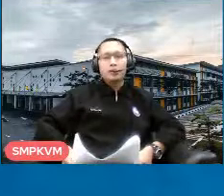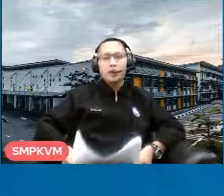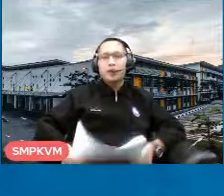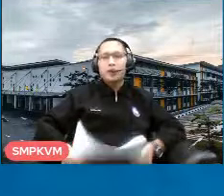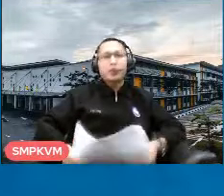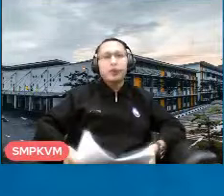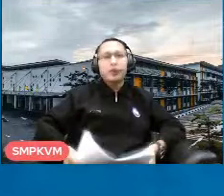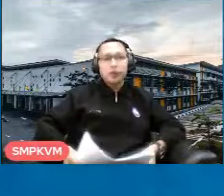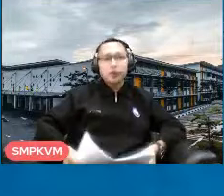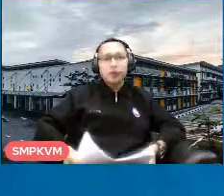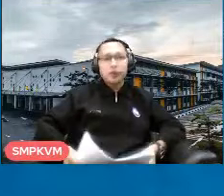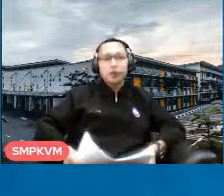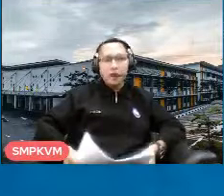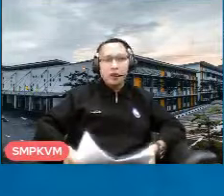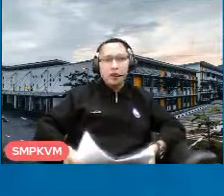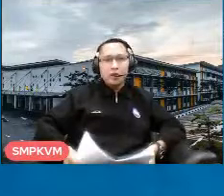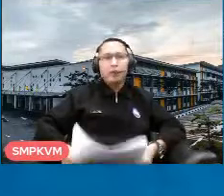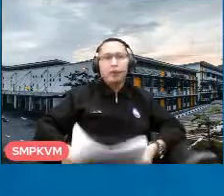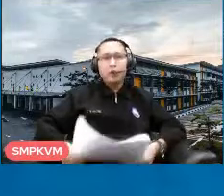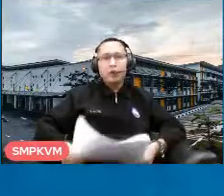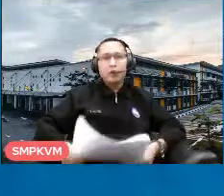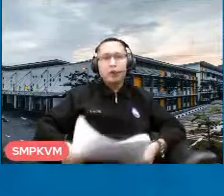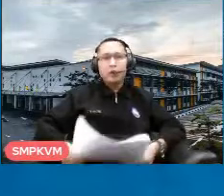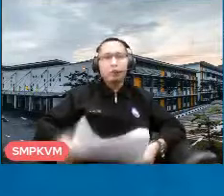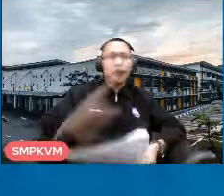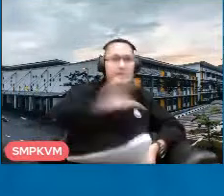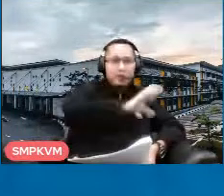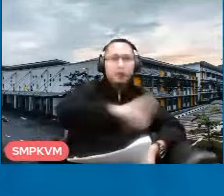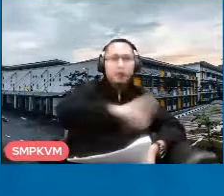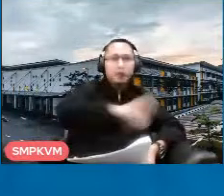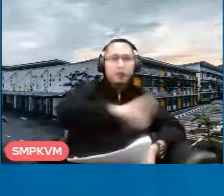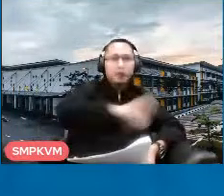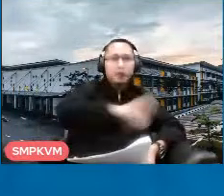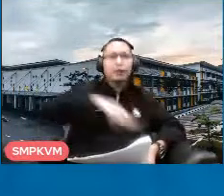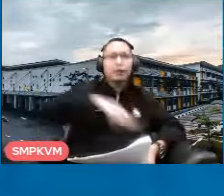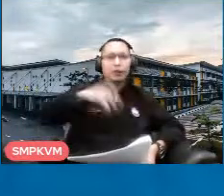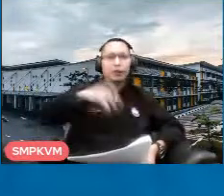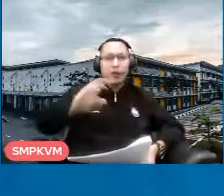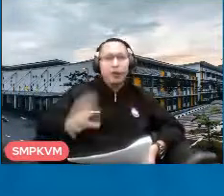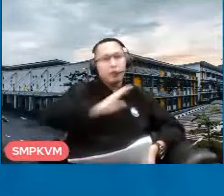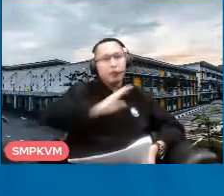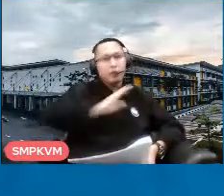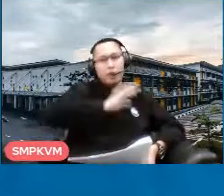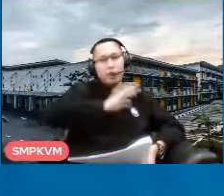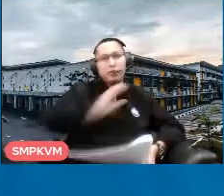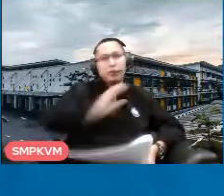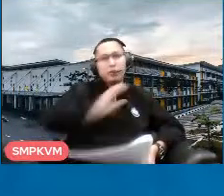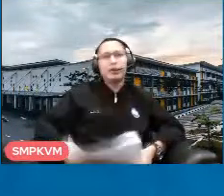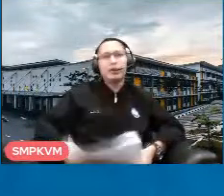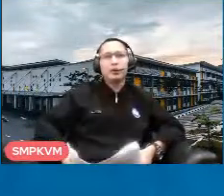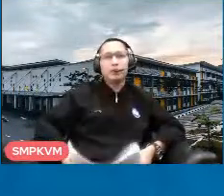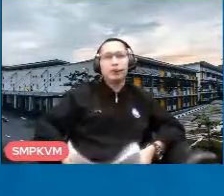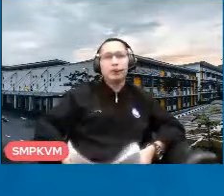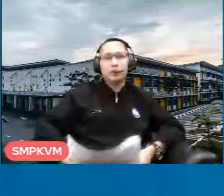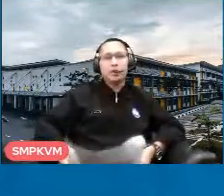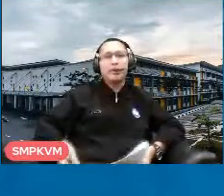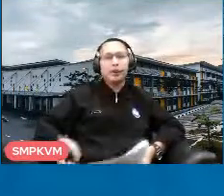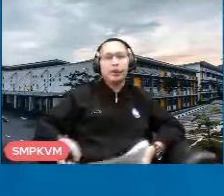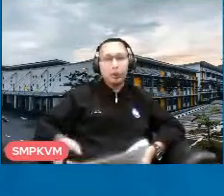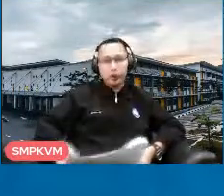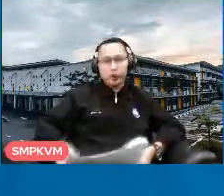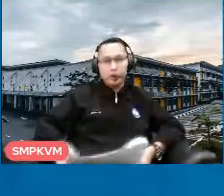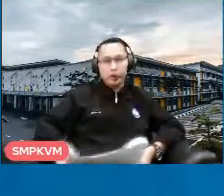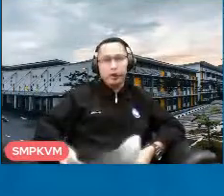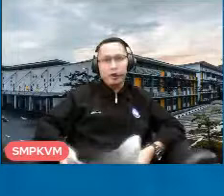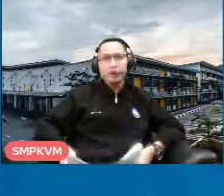juga Coba di sebelah kiri lah kalau Pak Cuca Cuca ijo buat sulapnya Abu Ali Khan ialah pastikan atau